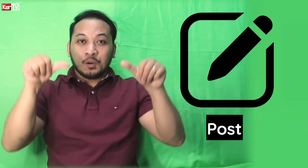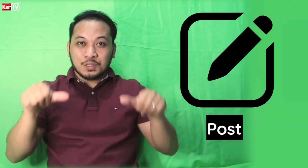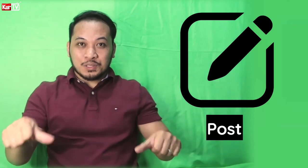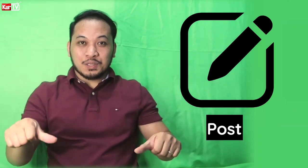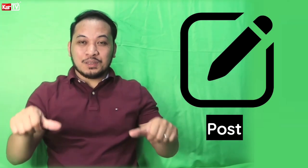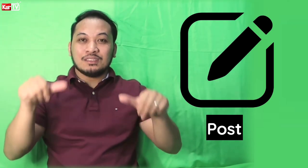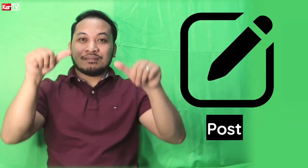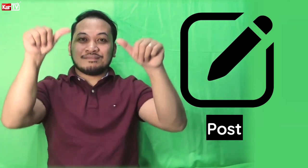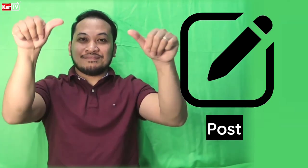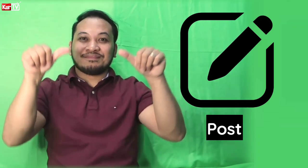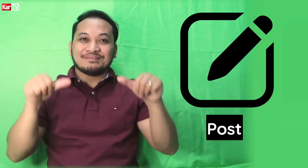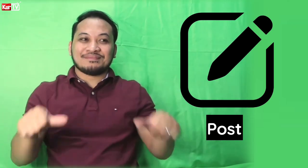Post.